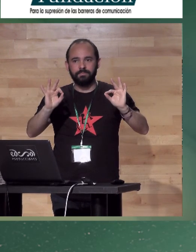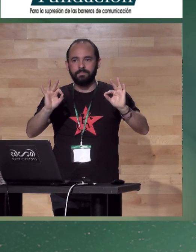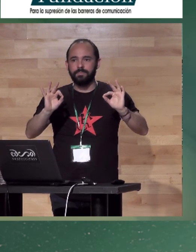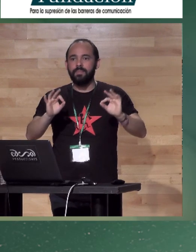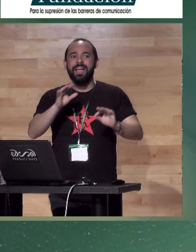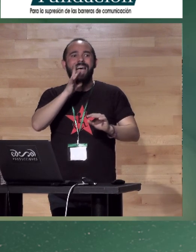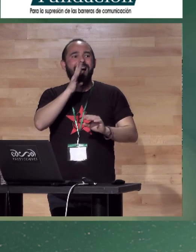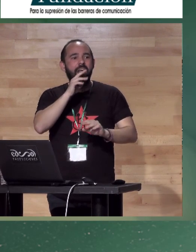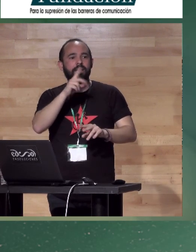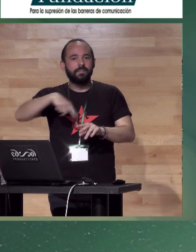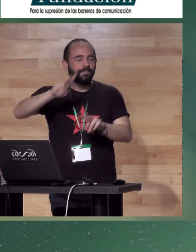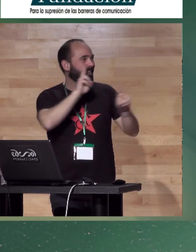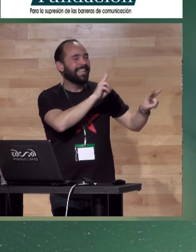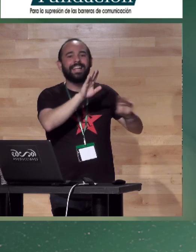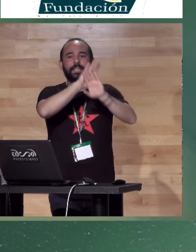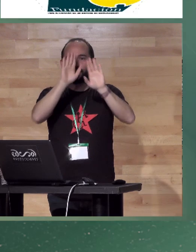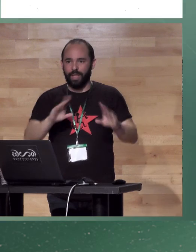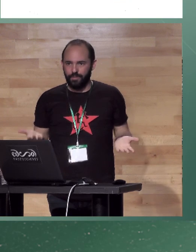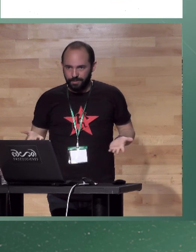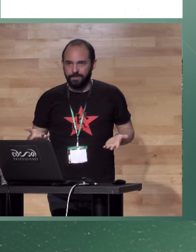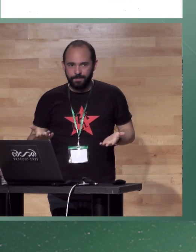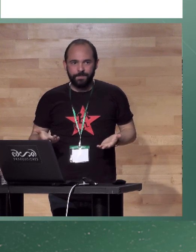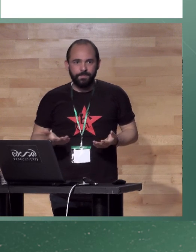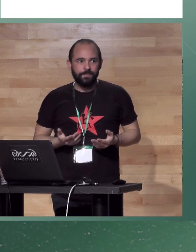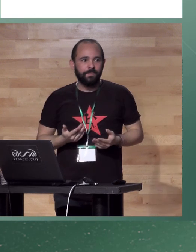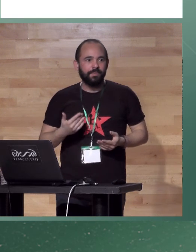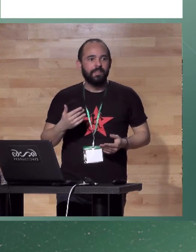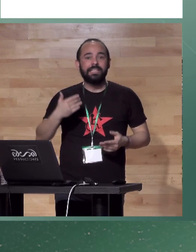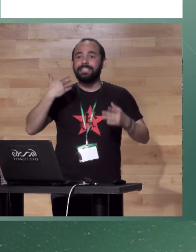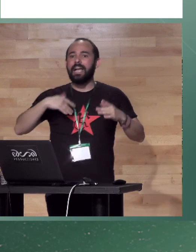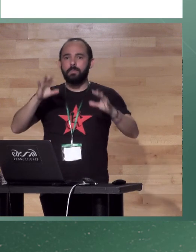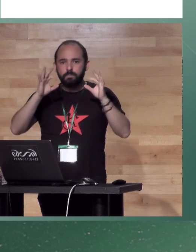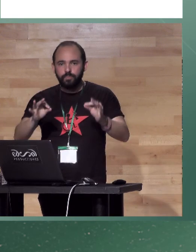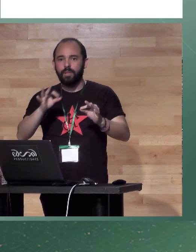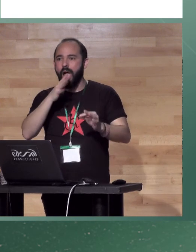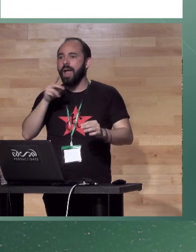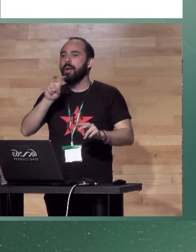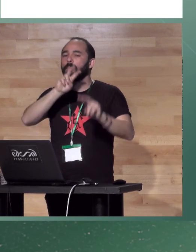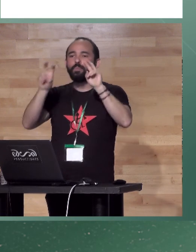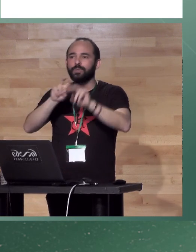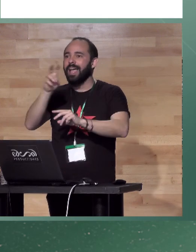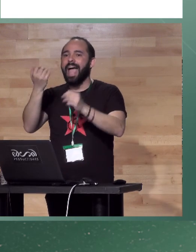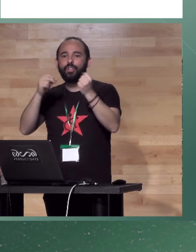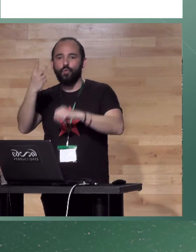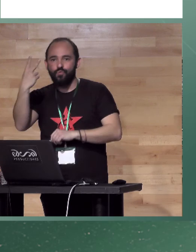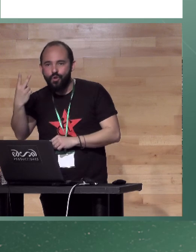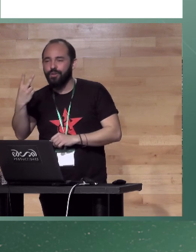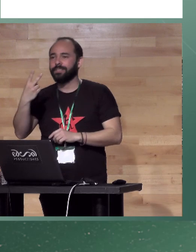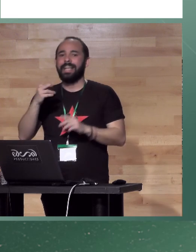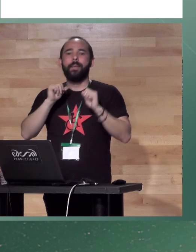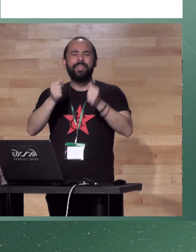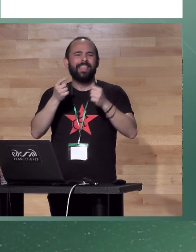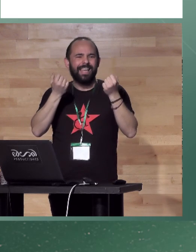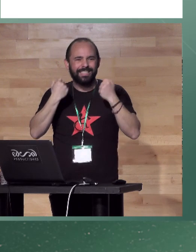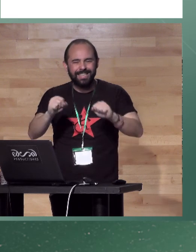El resultado. Ahora vais a ver el resultado. Ya está todo. Hay